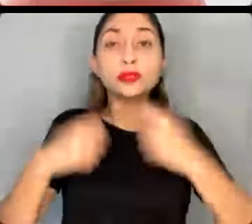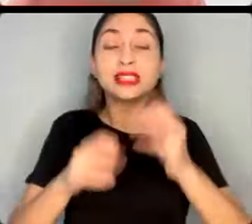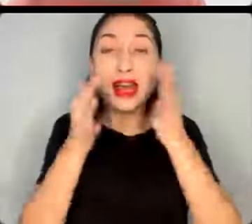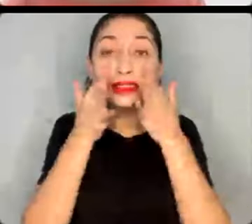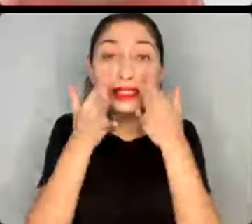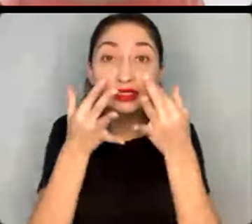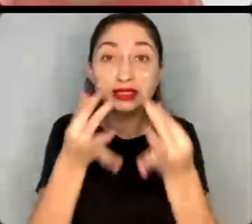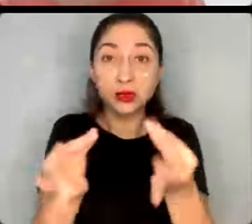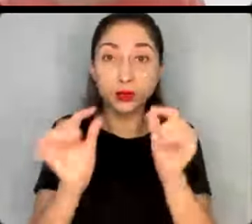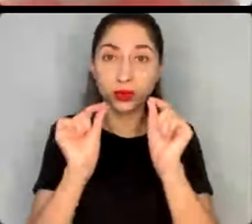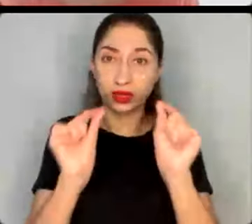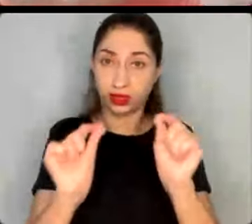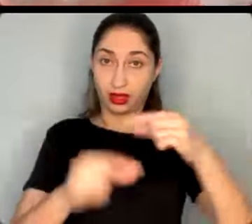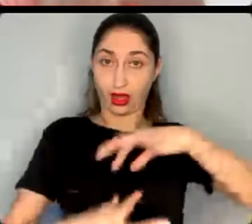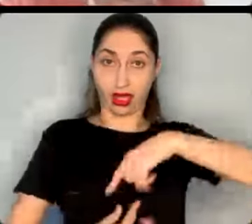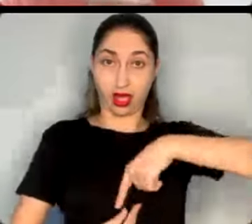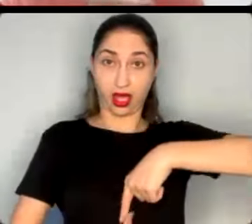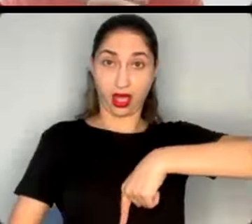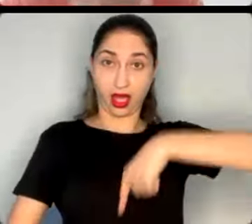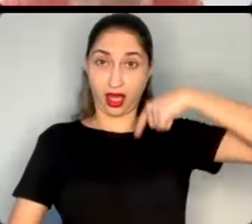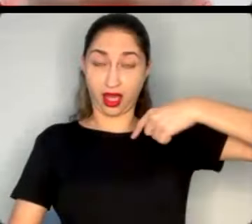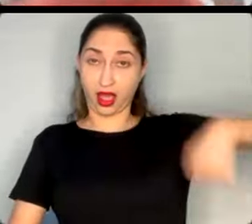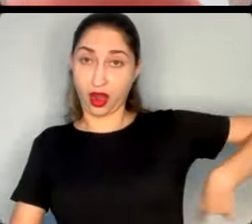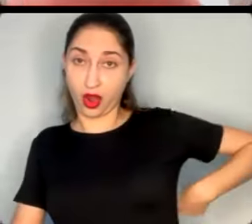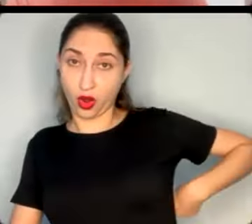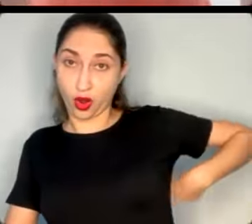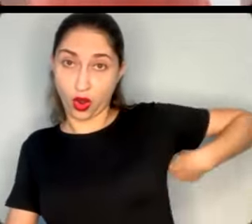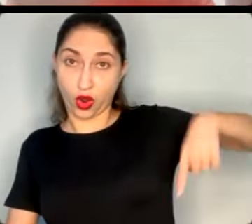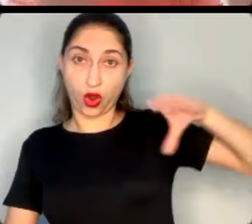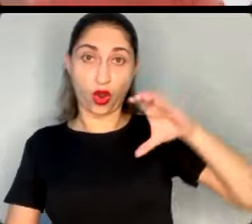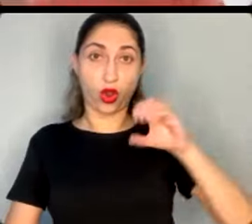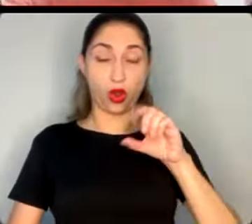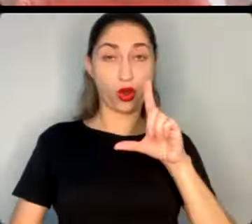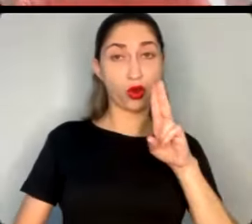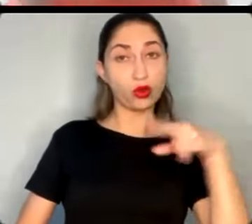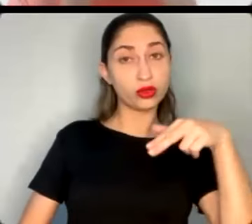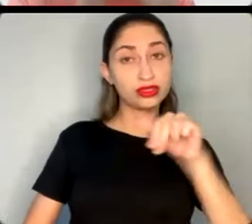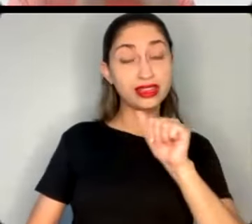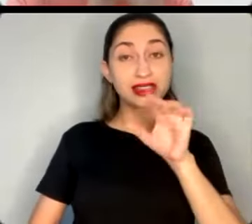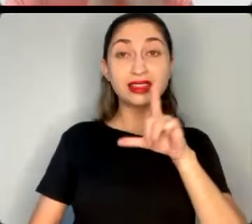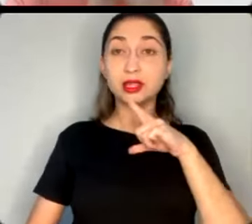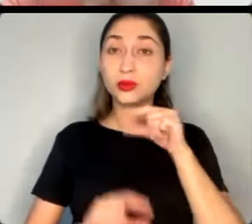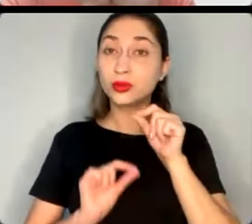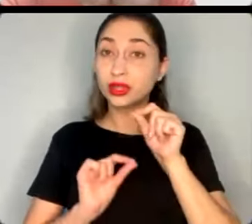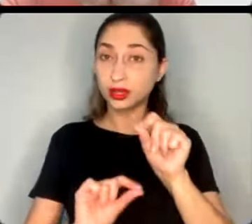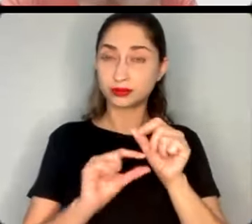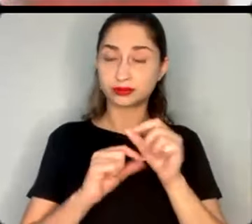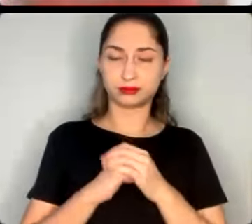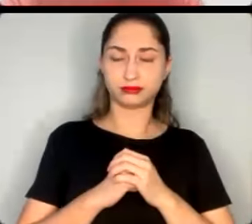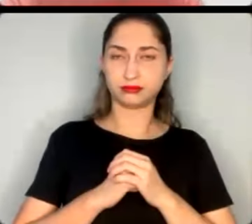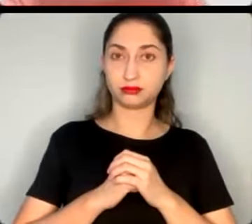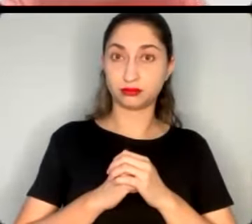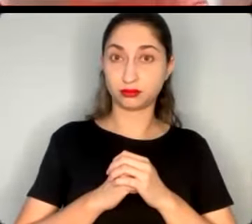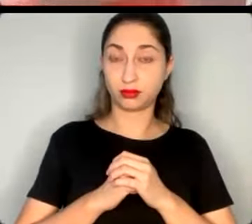é que ali a gente tem a estruturação do arcabouço